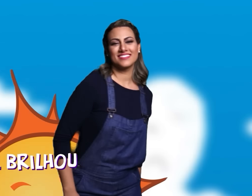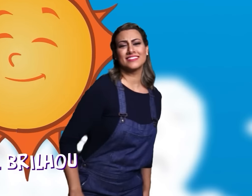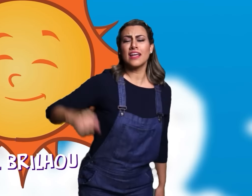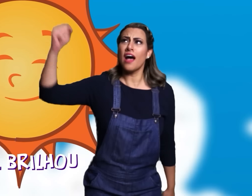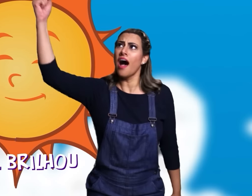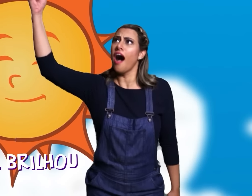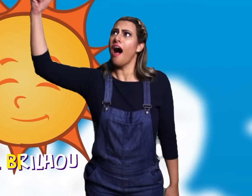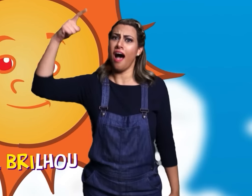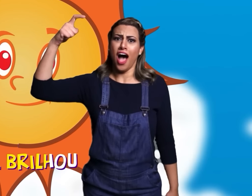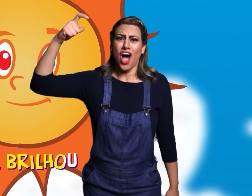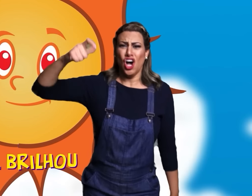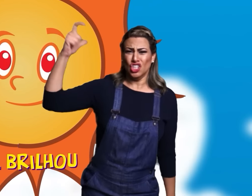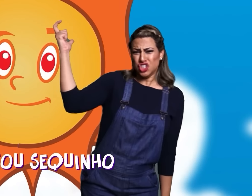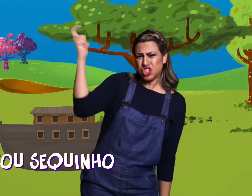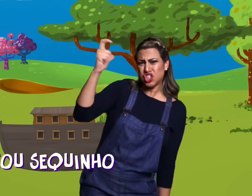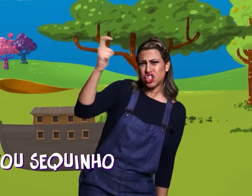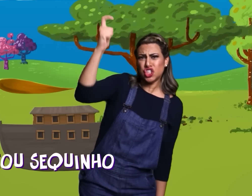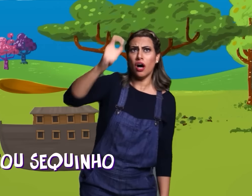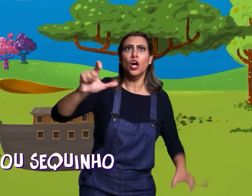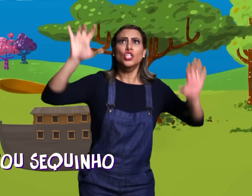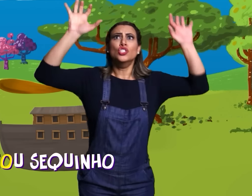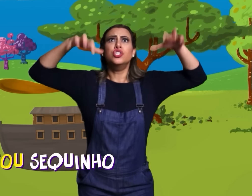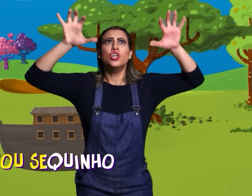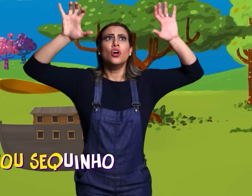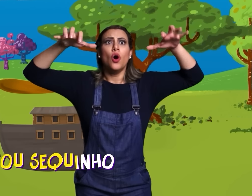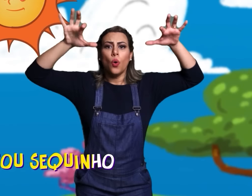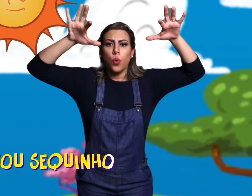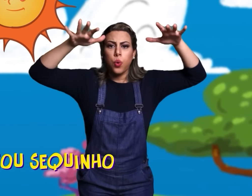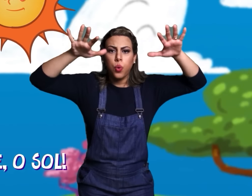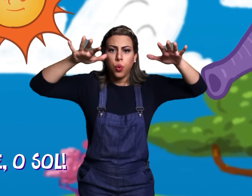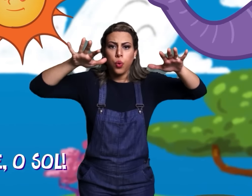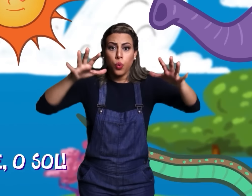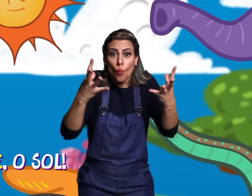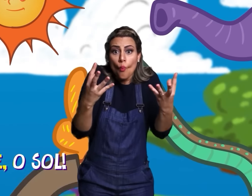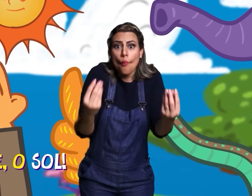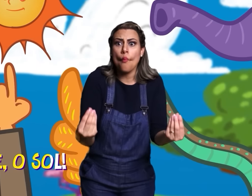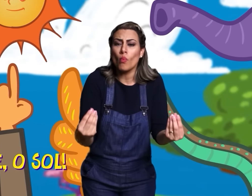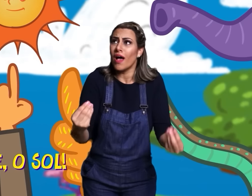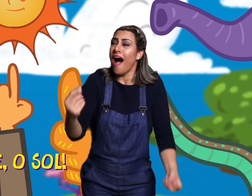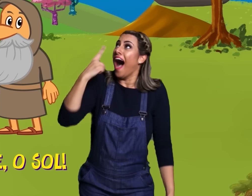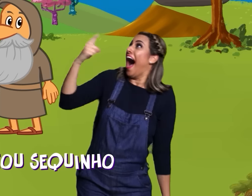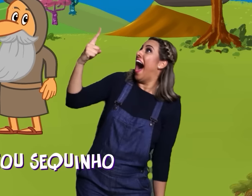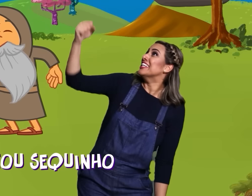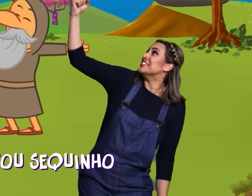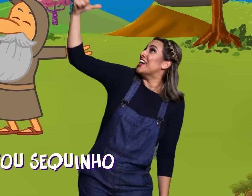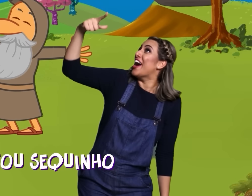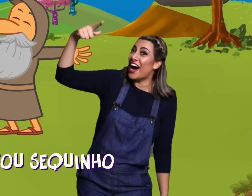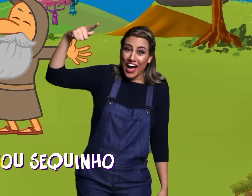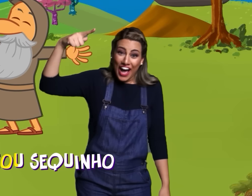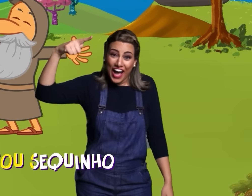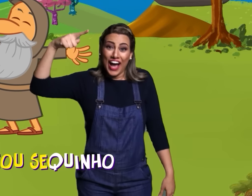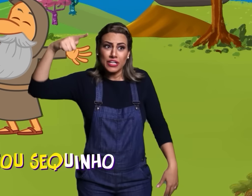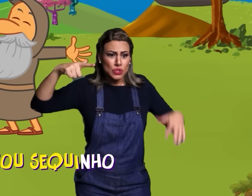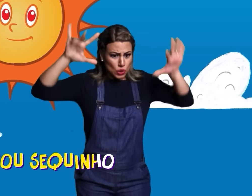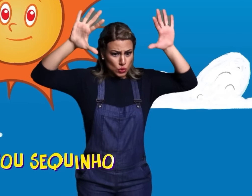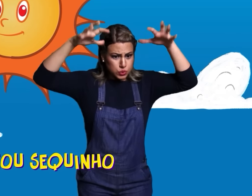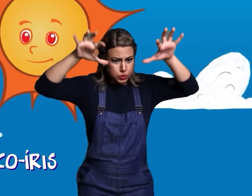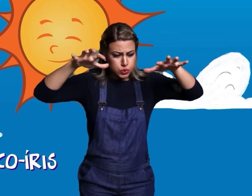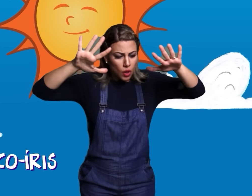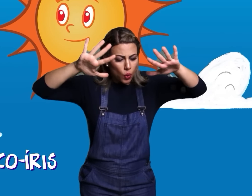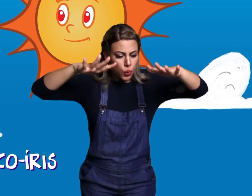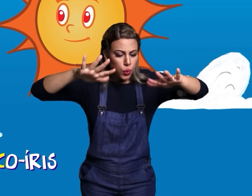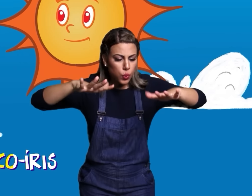O sol brilhou e tudo ficou sequinho. Olhe, o sol, e tudo ficou